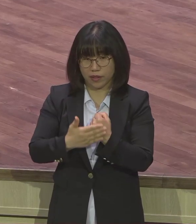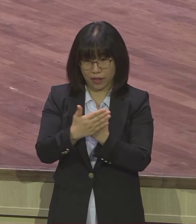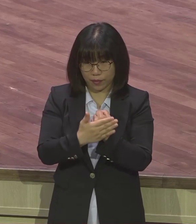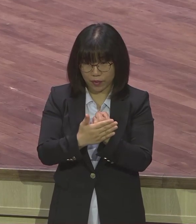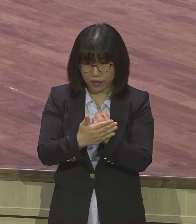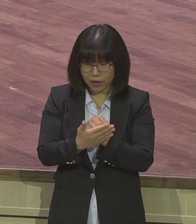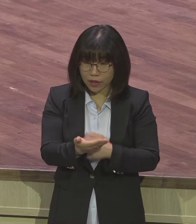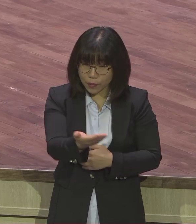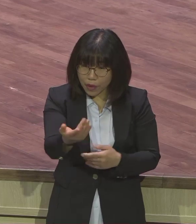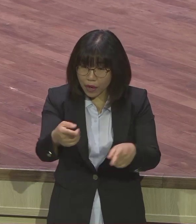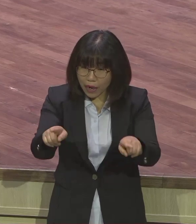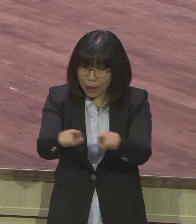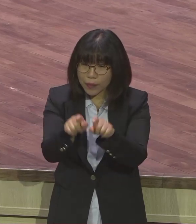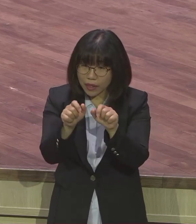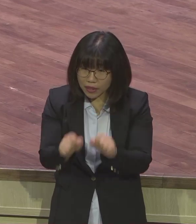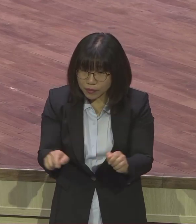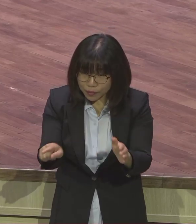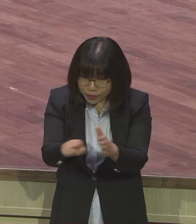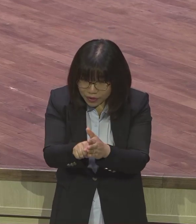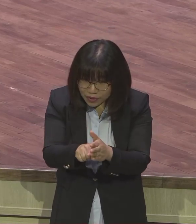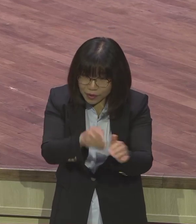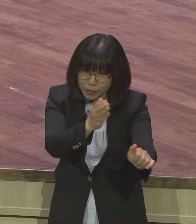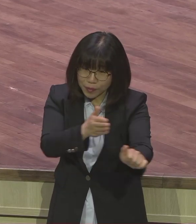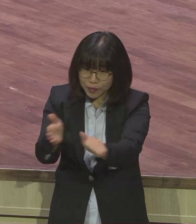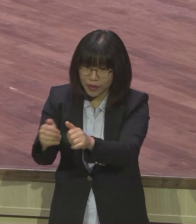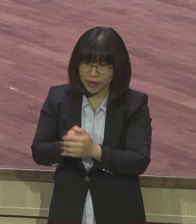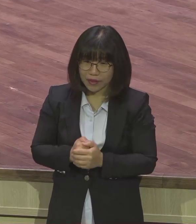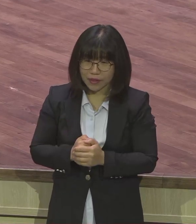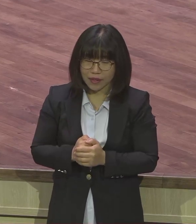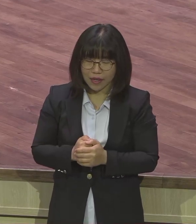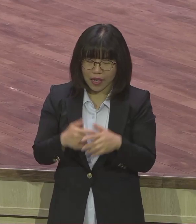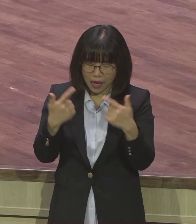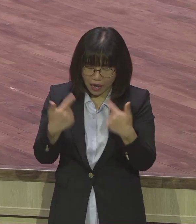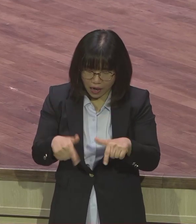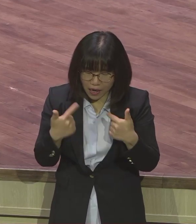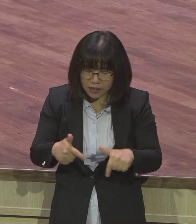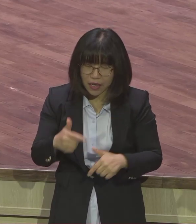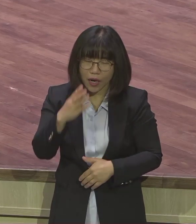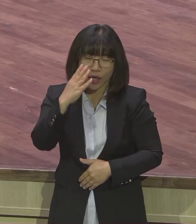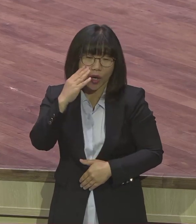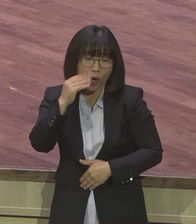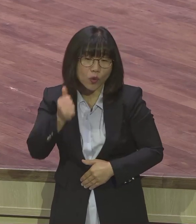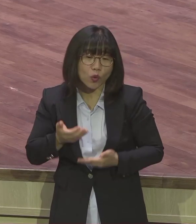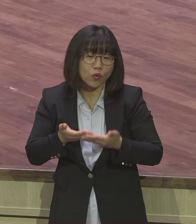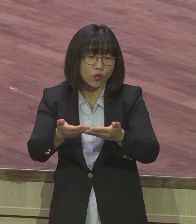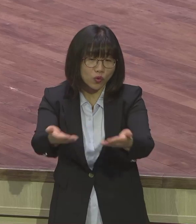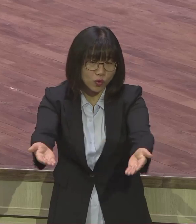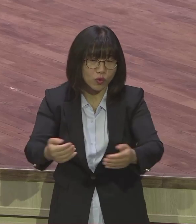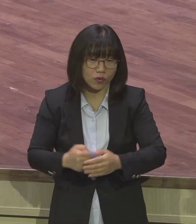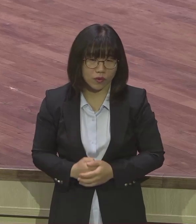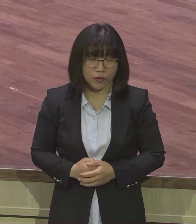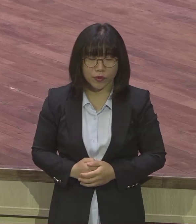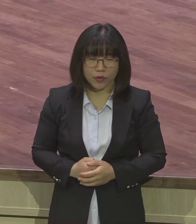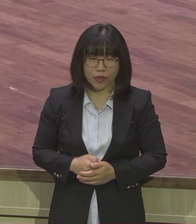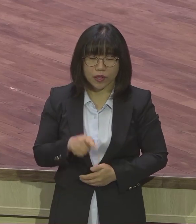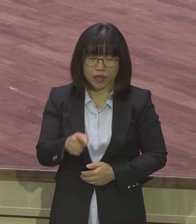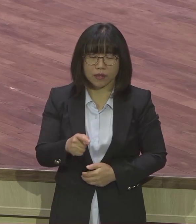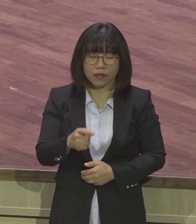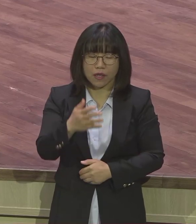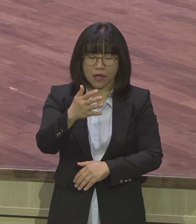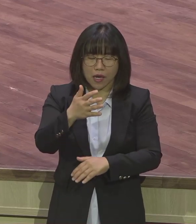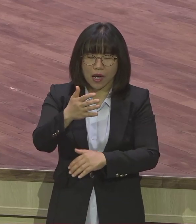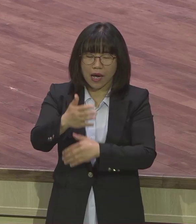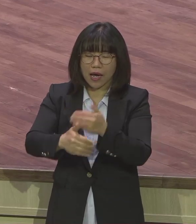여러분과 함께 하시는 걸 믿으시기 바랍니다. 그리고 범사에 형통하게 하다. 그것은 뭐요? 은혜